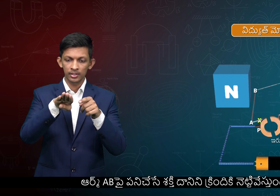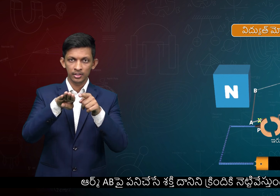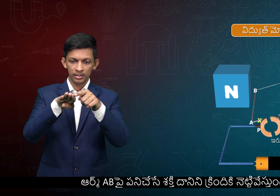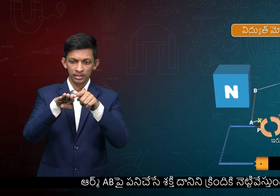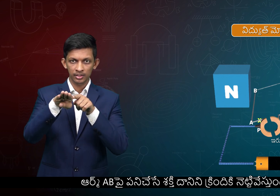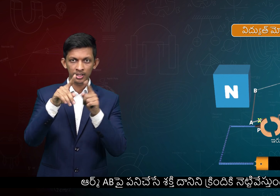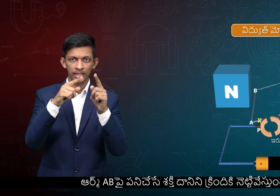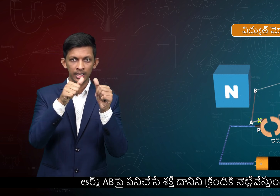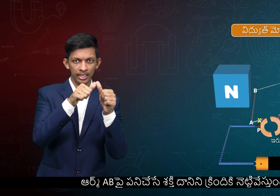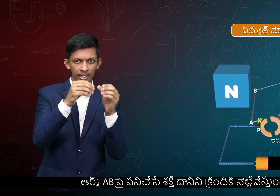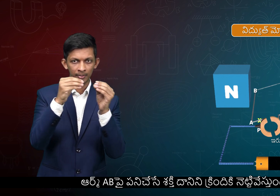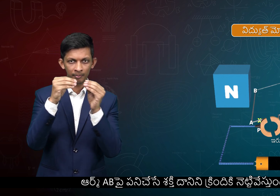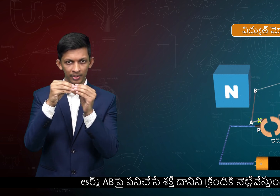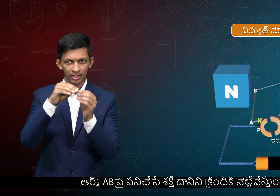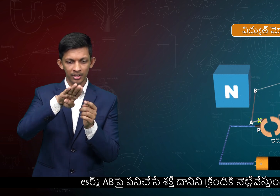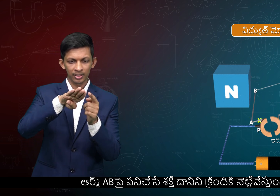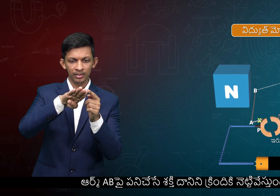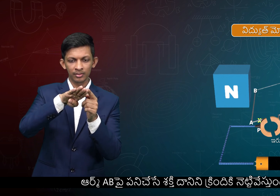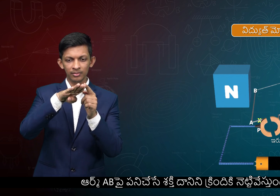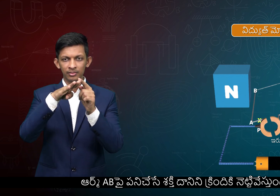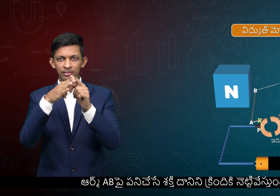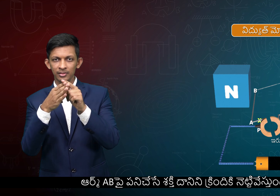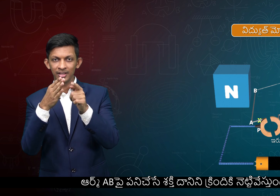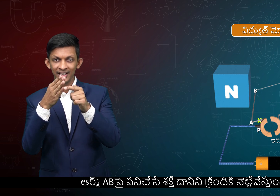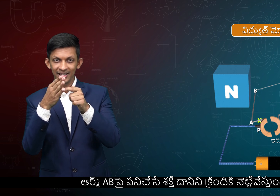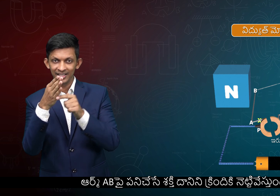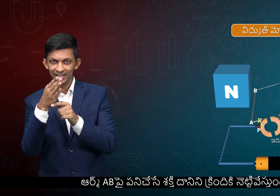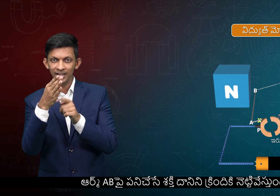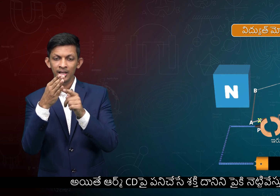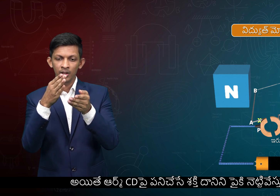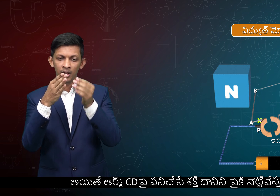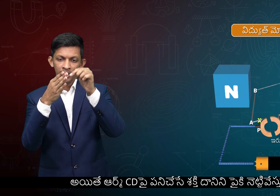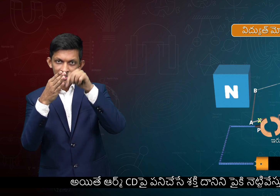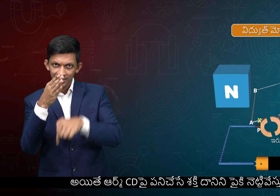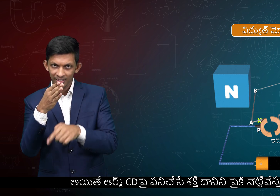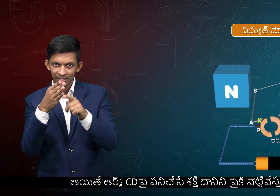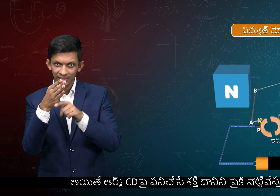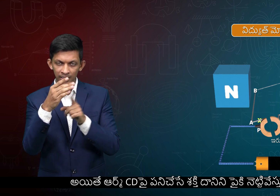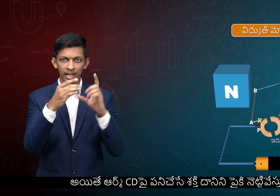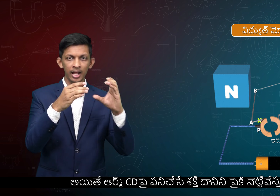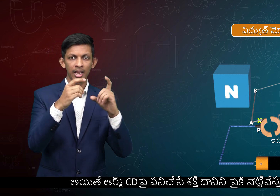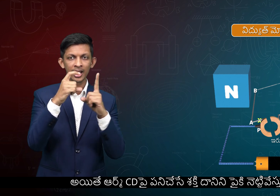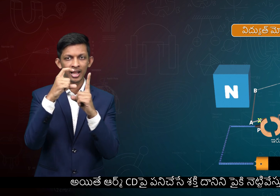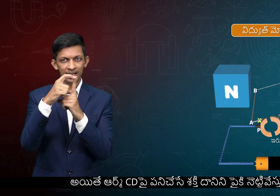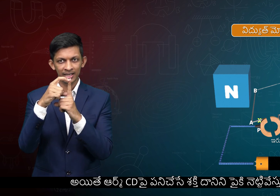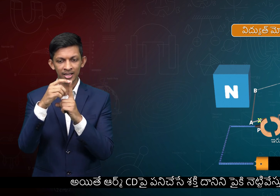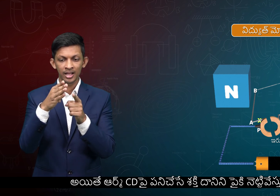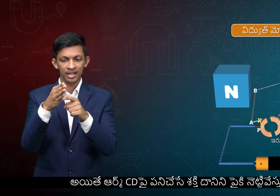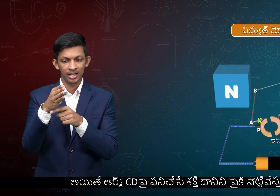క్రిందికి నెట్టివేస్తుంది. అయితే ఆర్మ్ సీడీపై పనిచేసే శక్తి